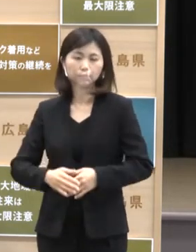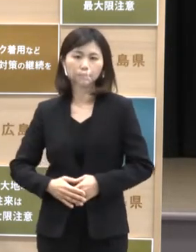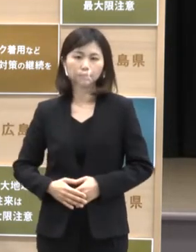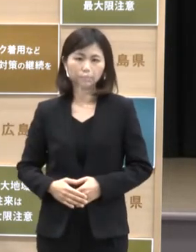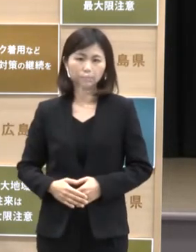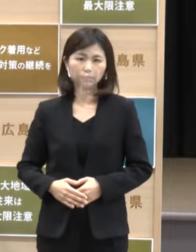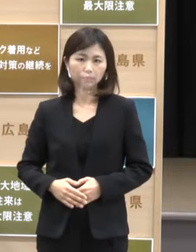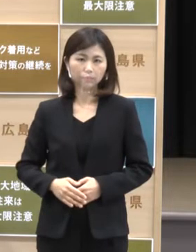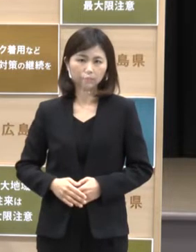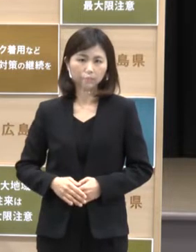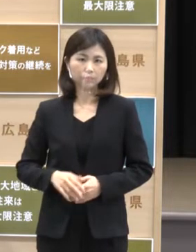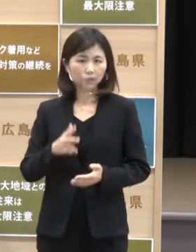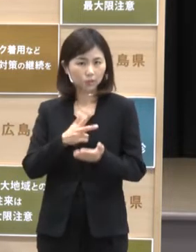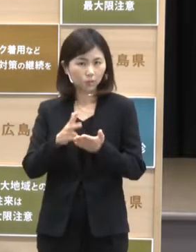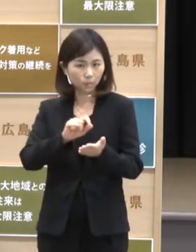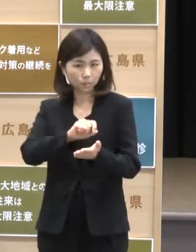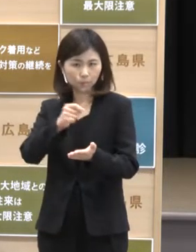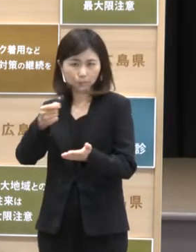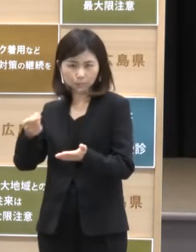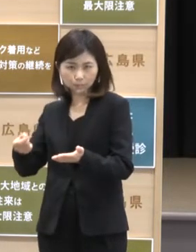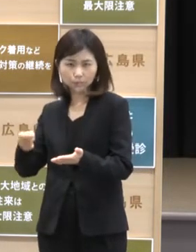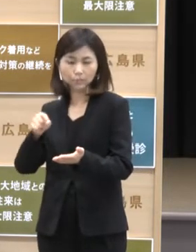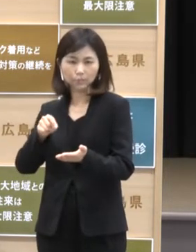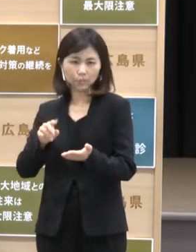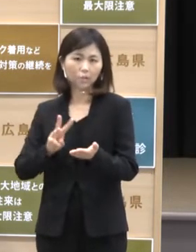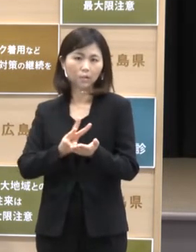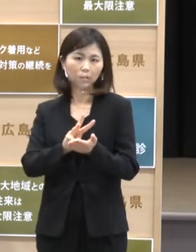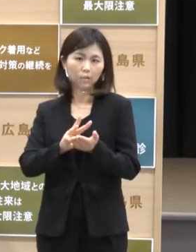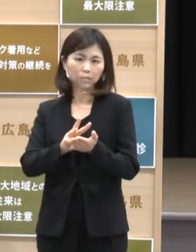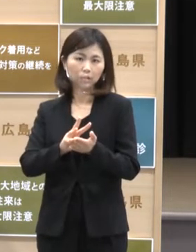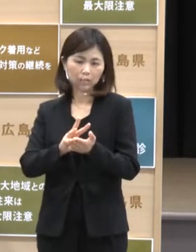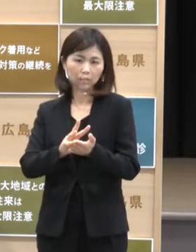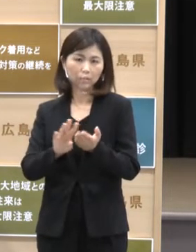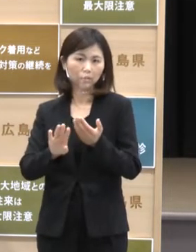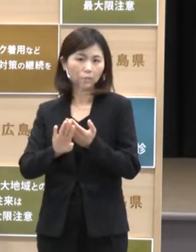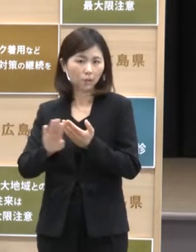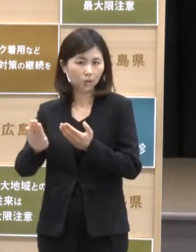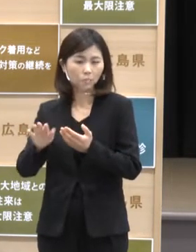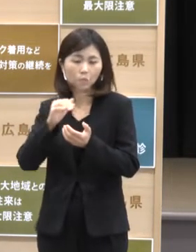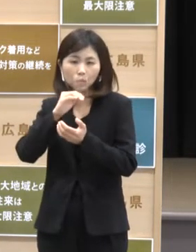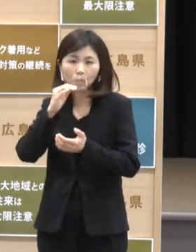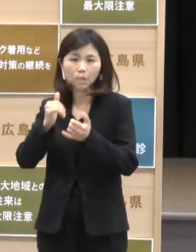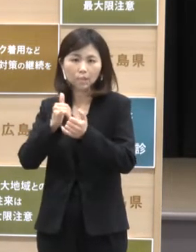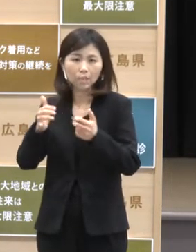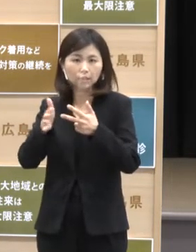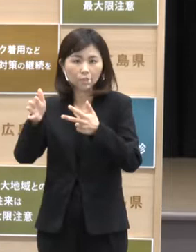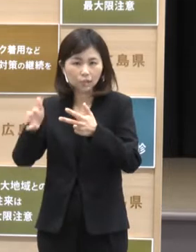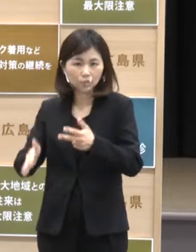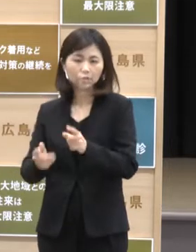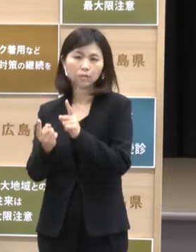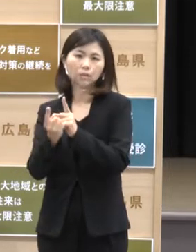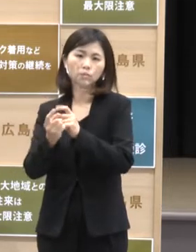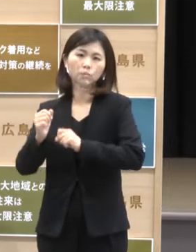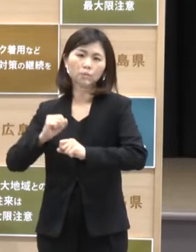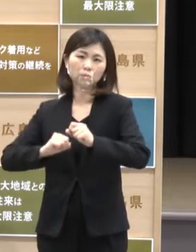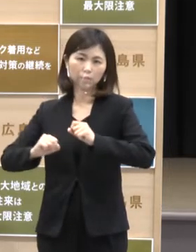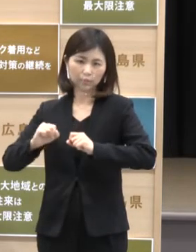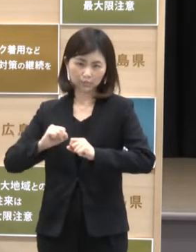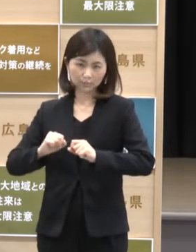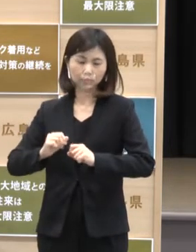次のページ行っていただきますと、ワクチンの他にも高齢者施設などに対する取り組みとしま